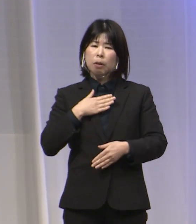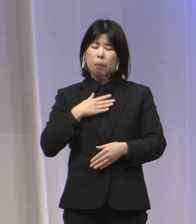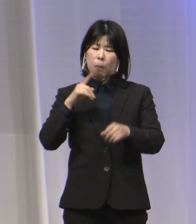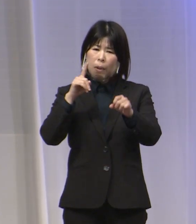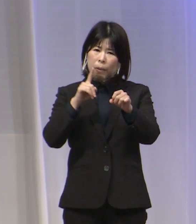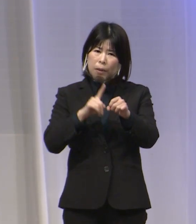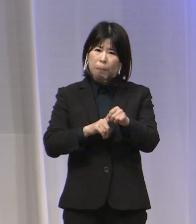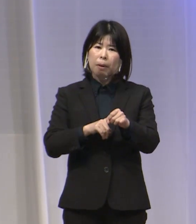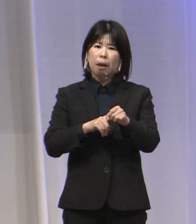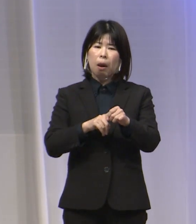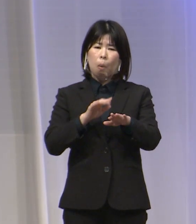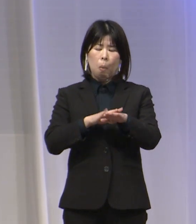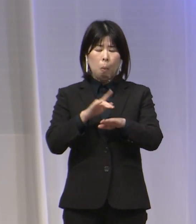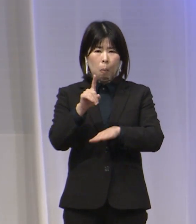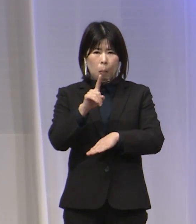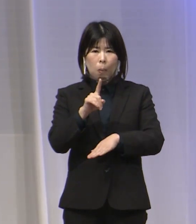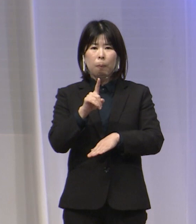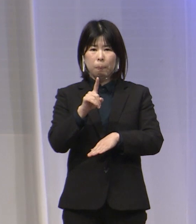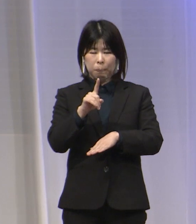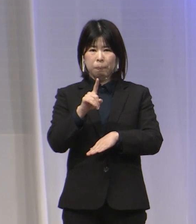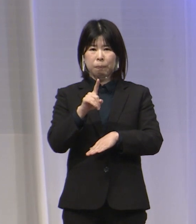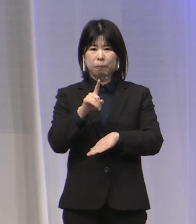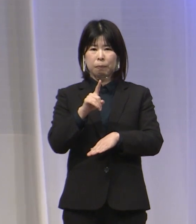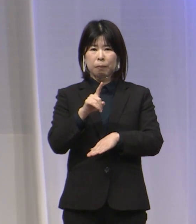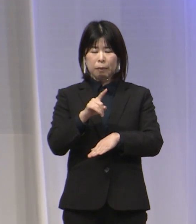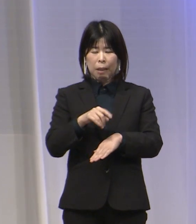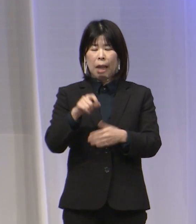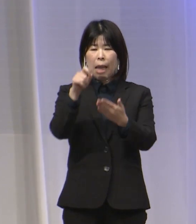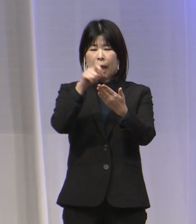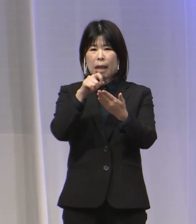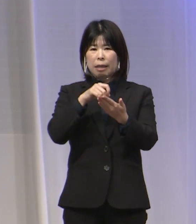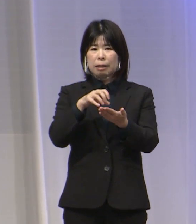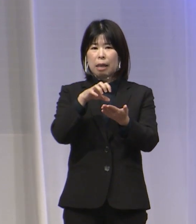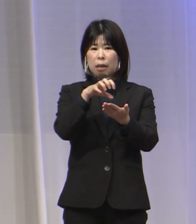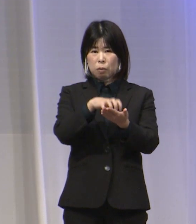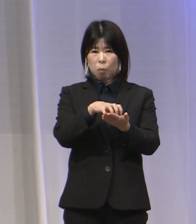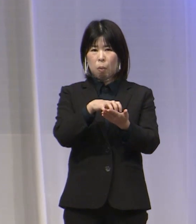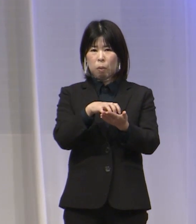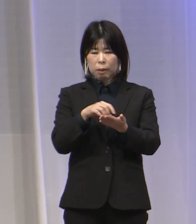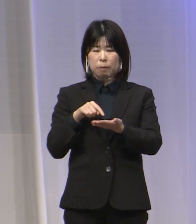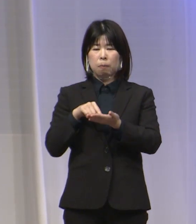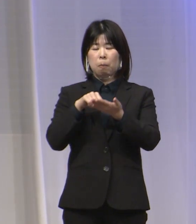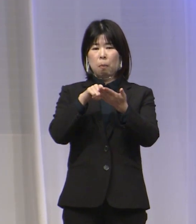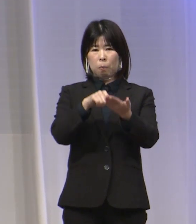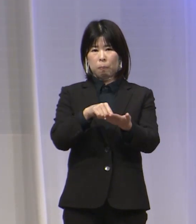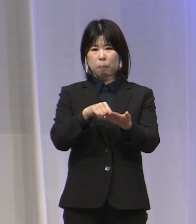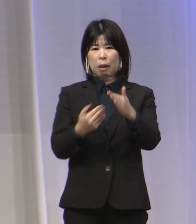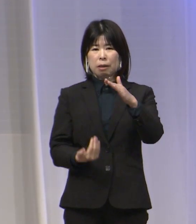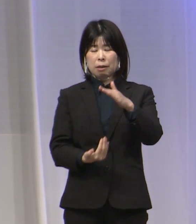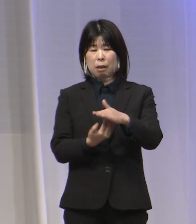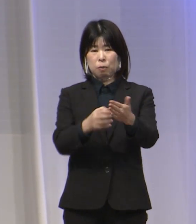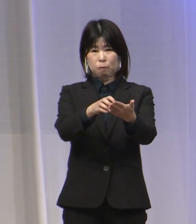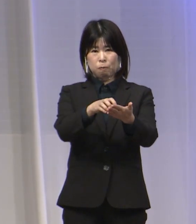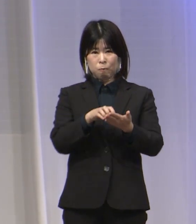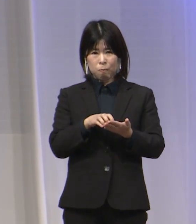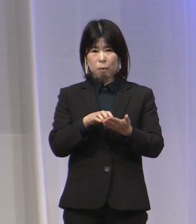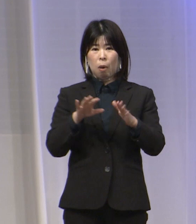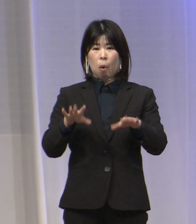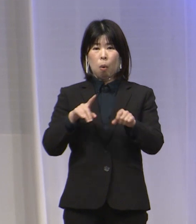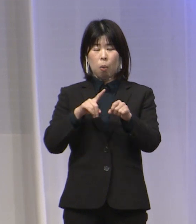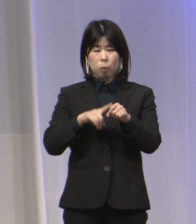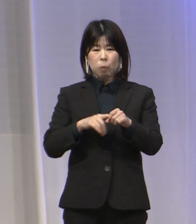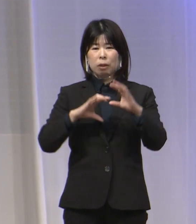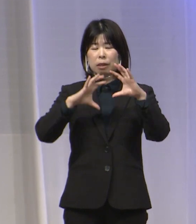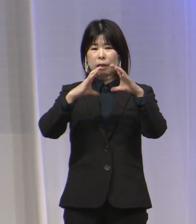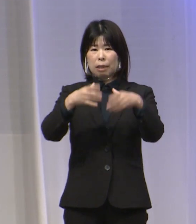考えピースボートエッセイ対象に度と平和をテーマに応募し大賞をいただき今年世界約20カ国